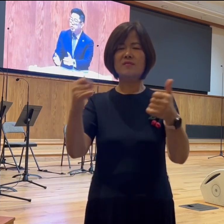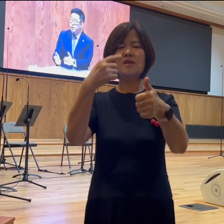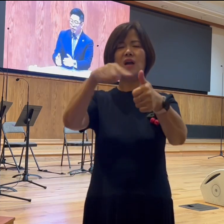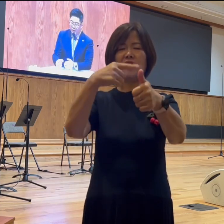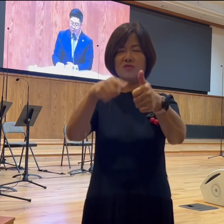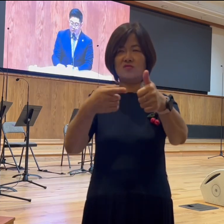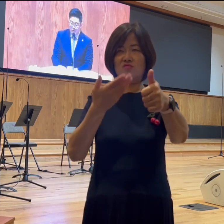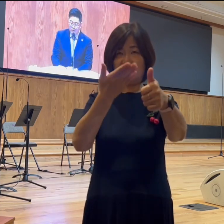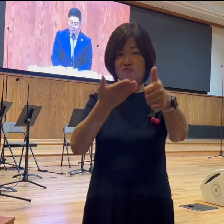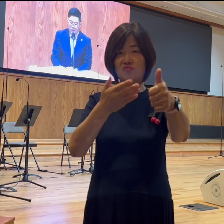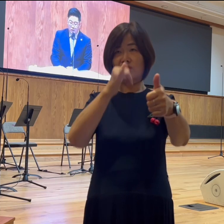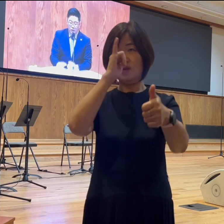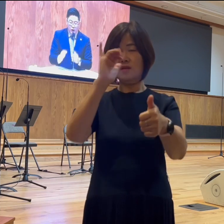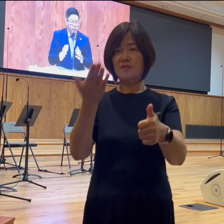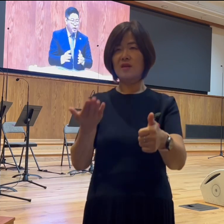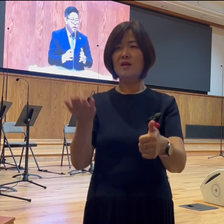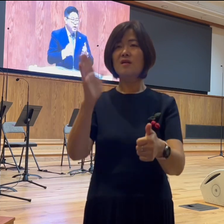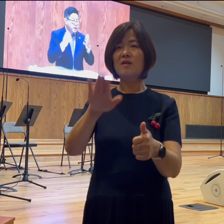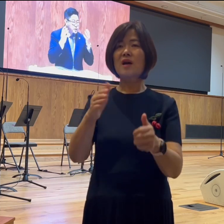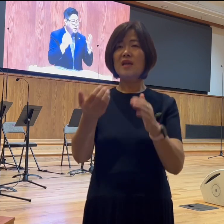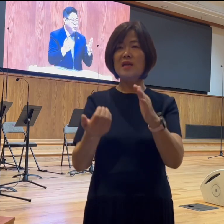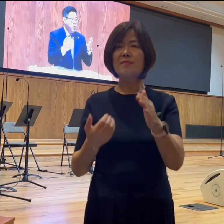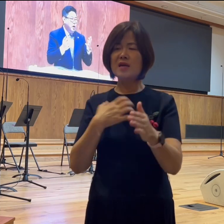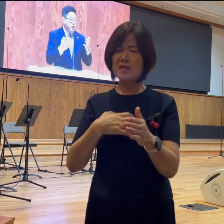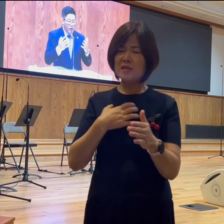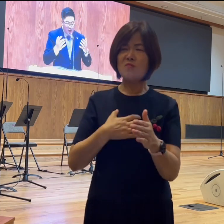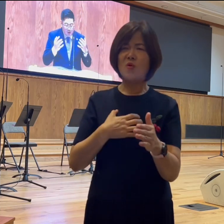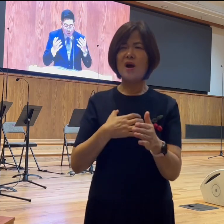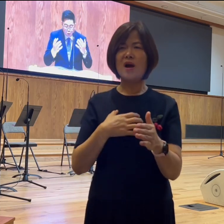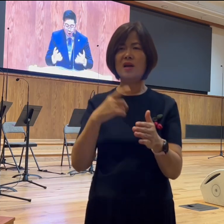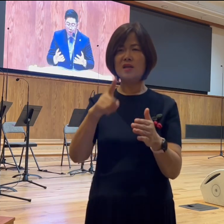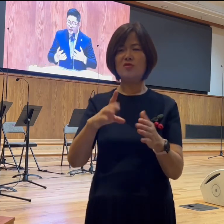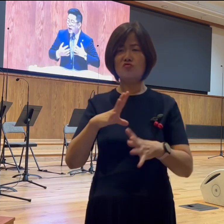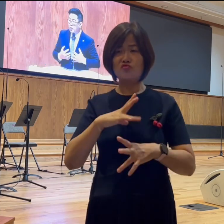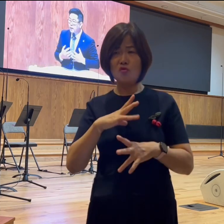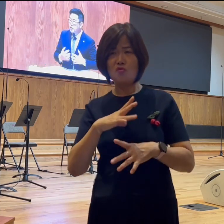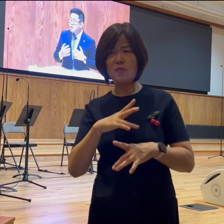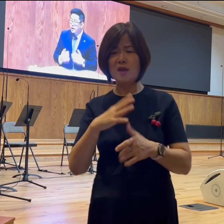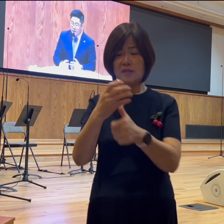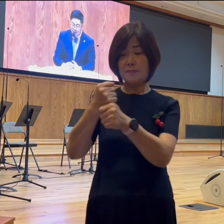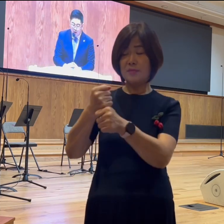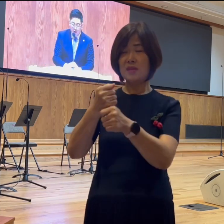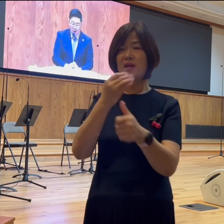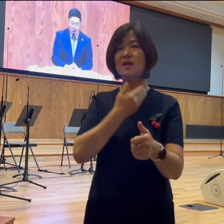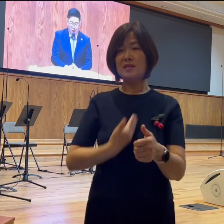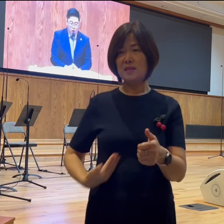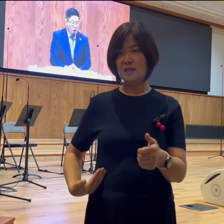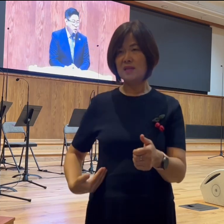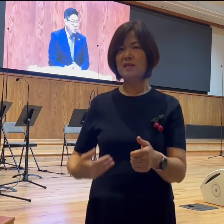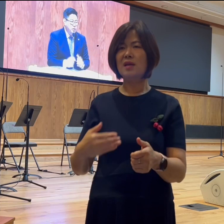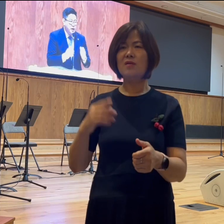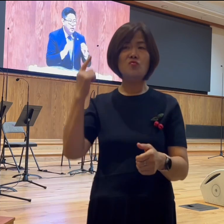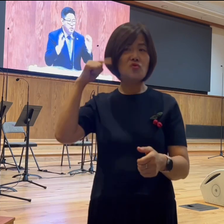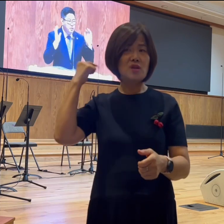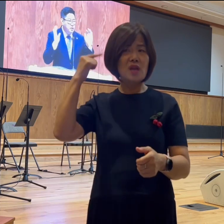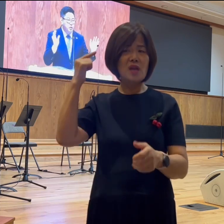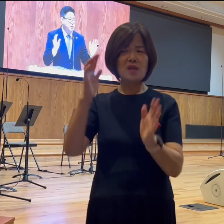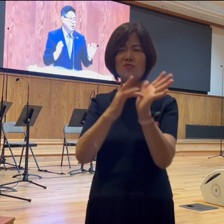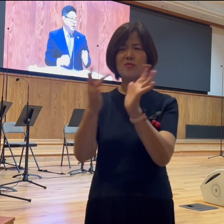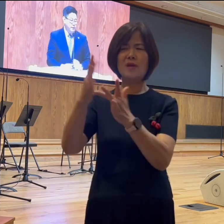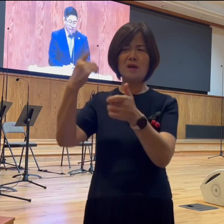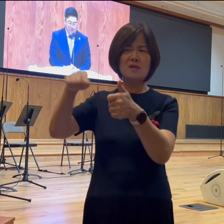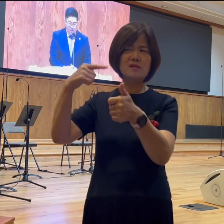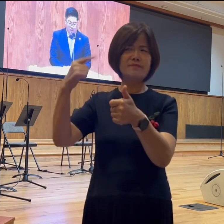주세요. 그러나 이미 근심과 이 두려움에 사로잡힌 제자들의 귀에는 그런 가르침이 들어오지